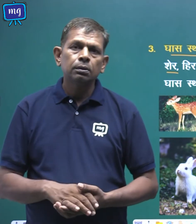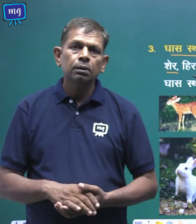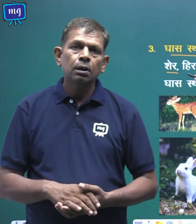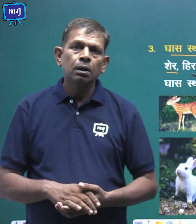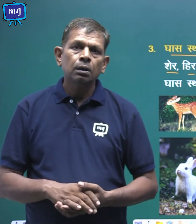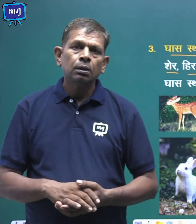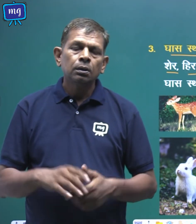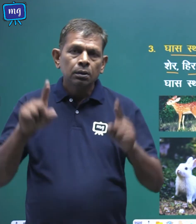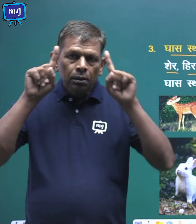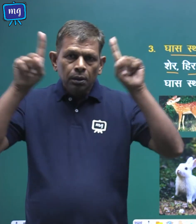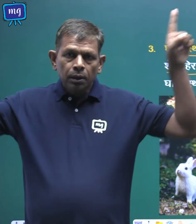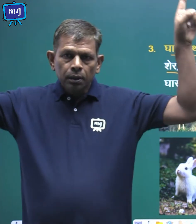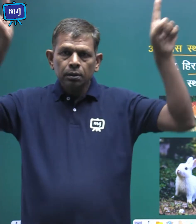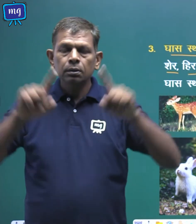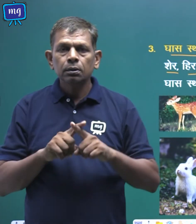हिरण,